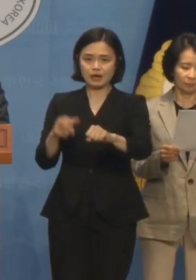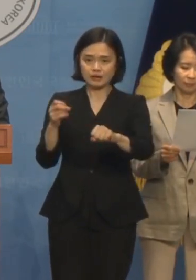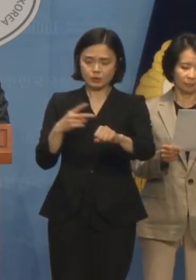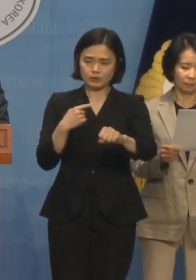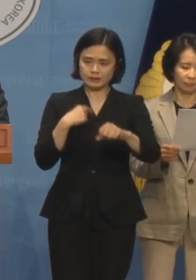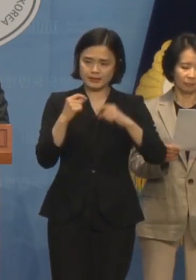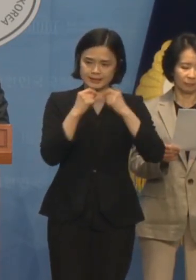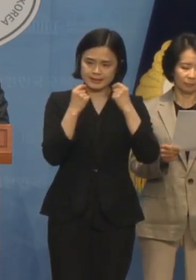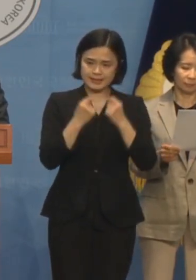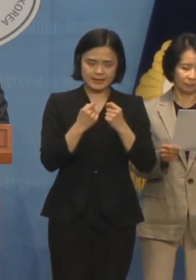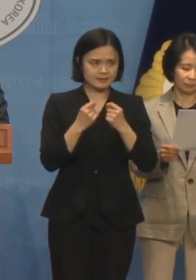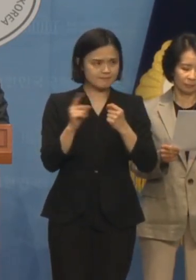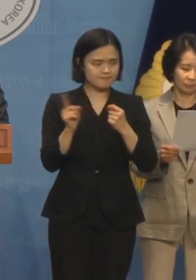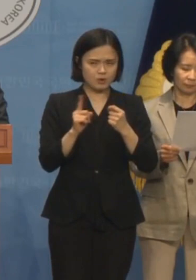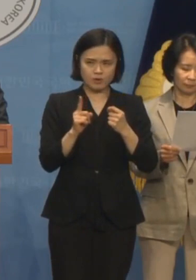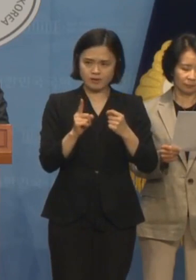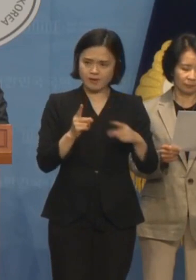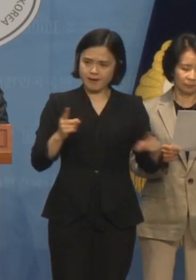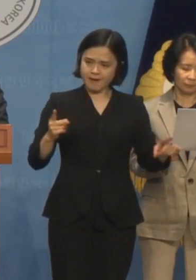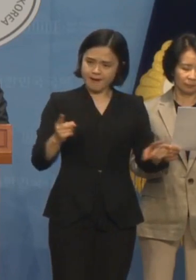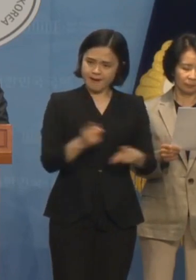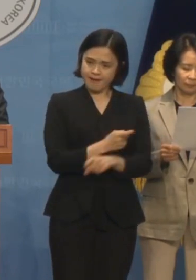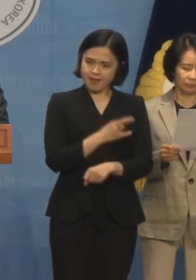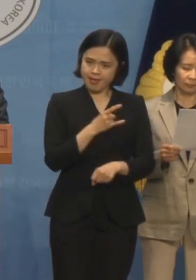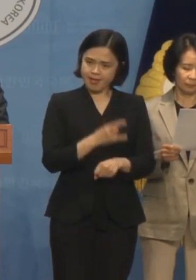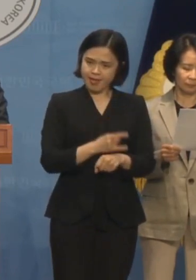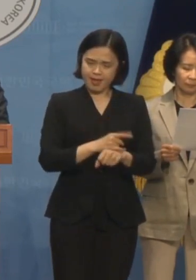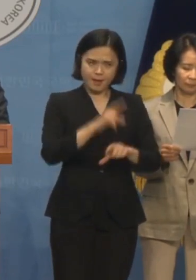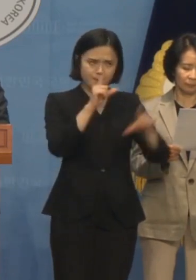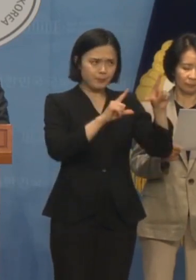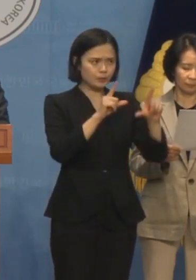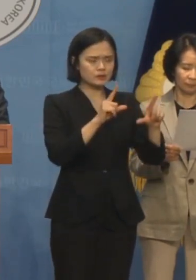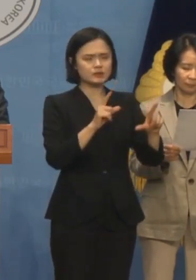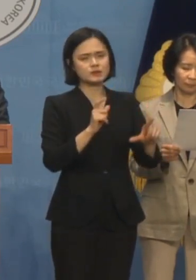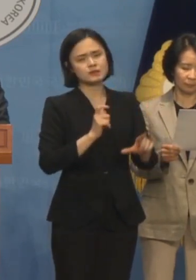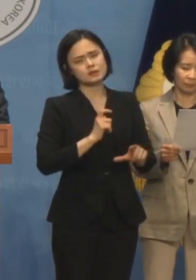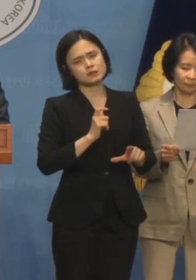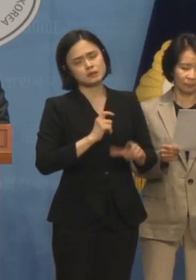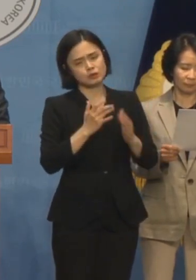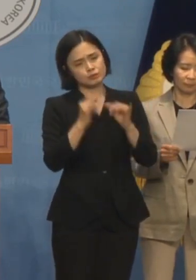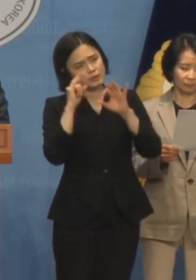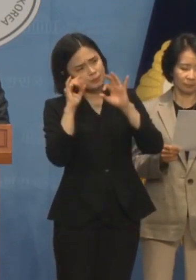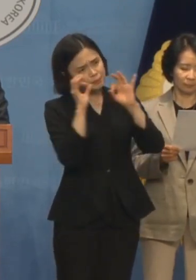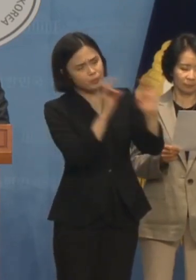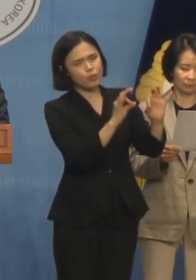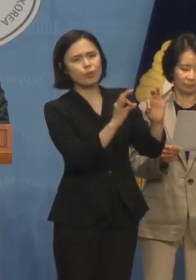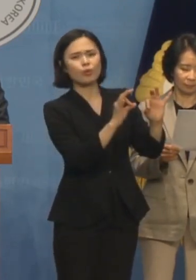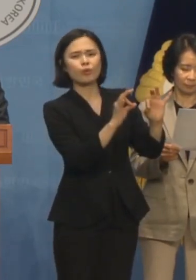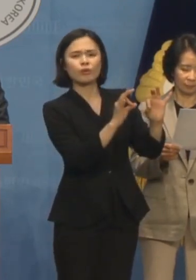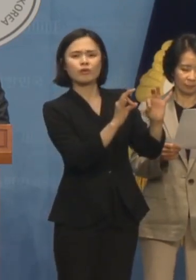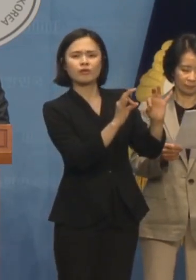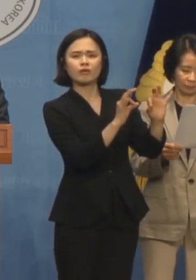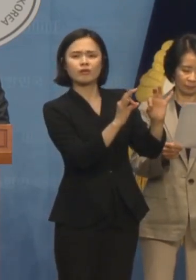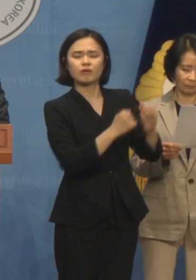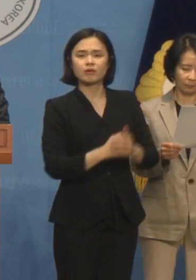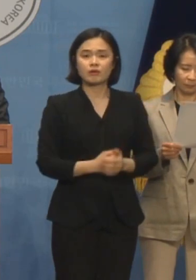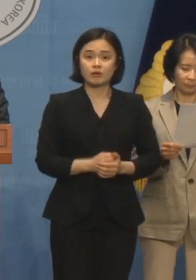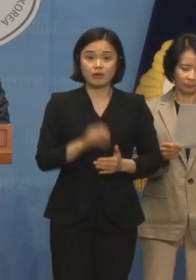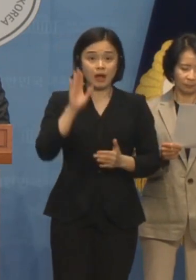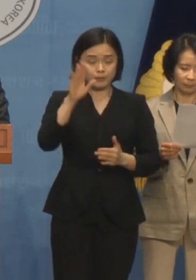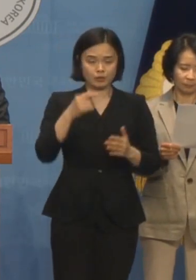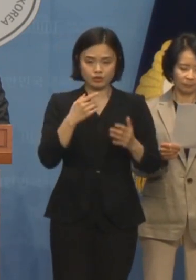의구심만 국민들에게 심어주었습니다. 향후 우리 국민의힘 위원들은 과방위 전체 회의를